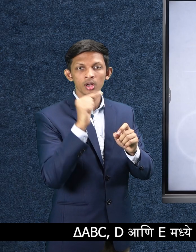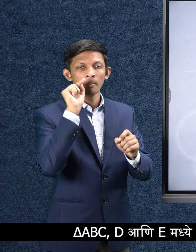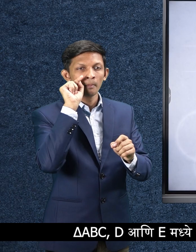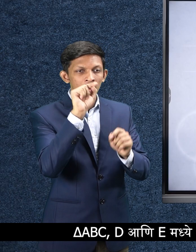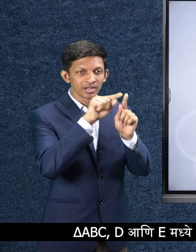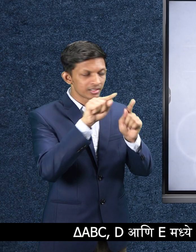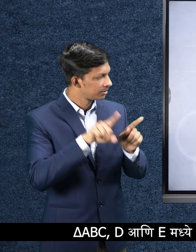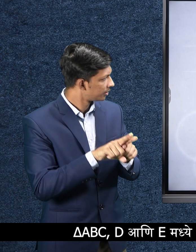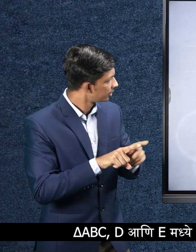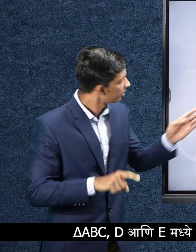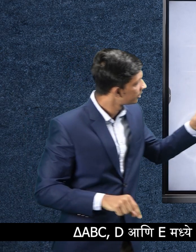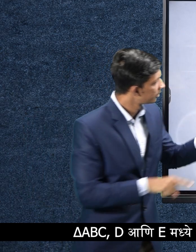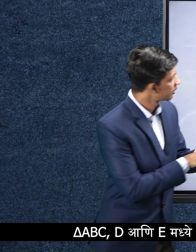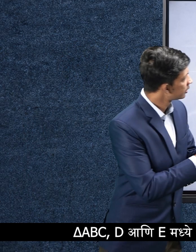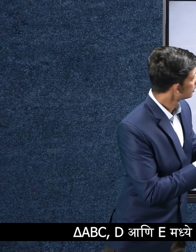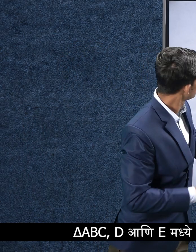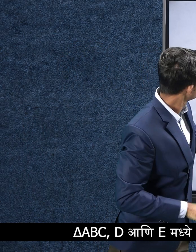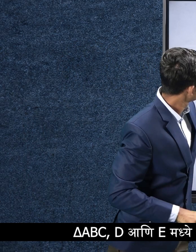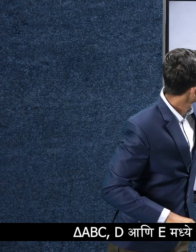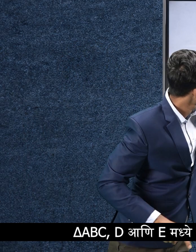AC चे दोन बिंदू दिले आहेत, जसे की